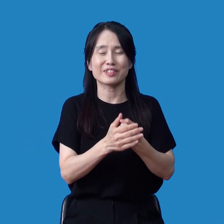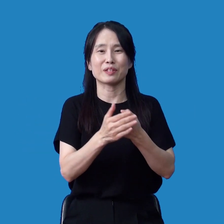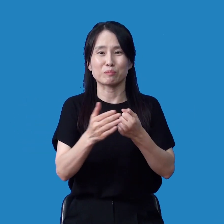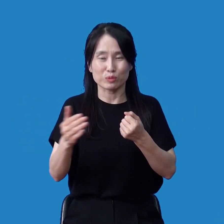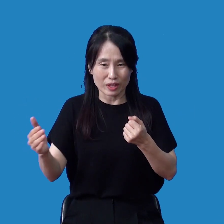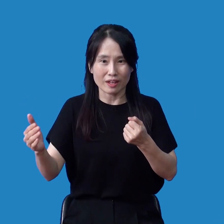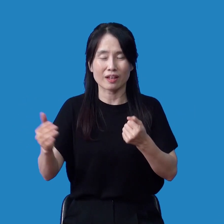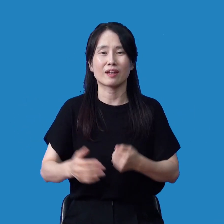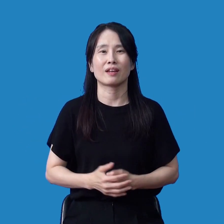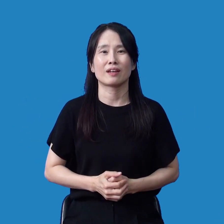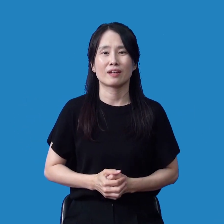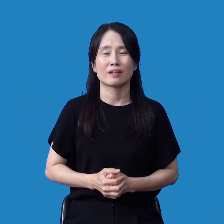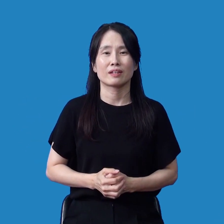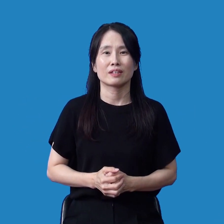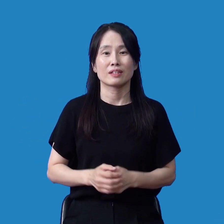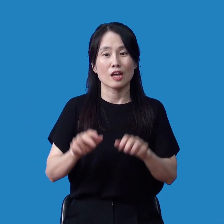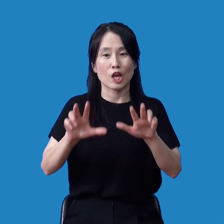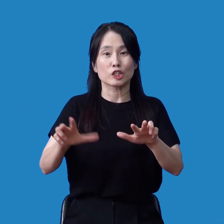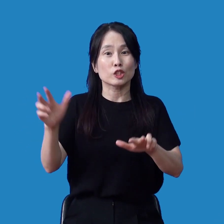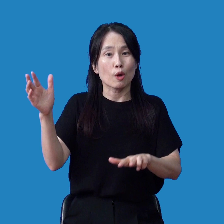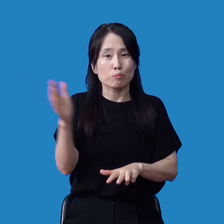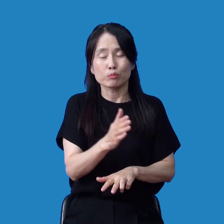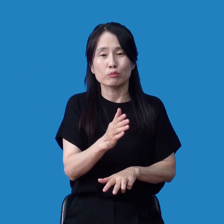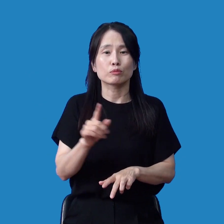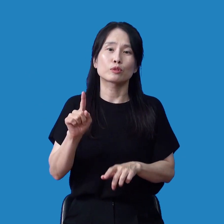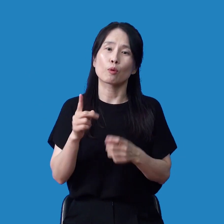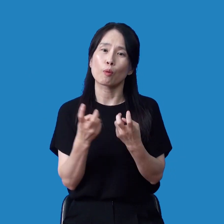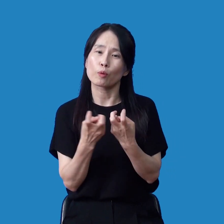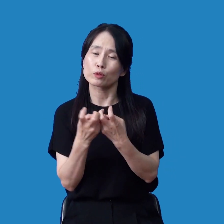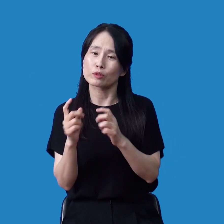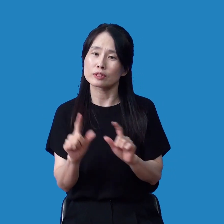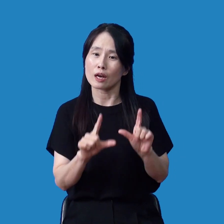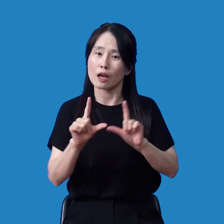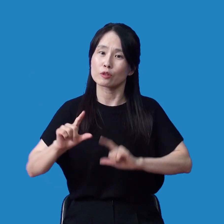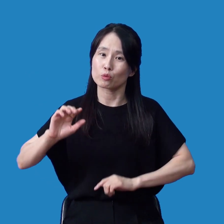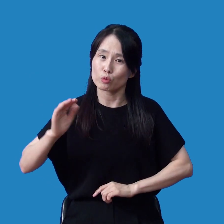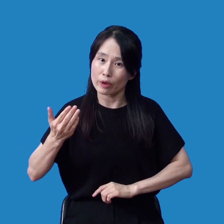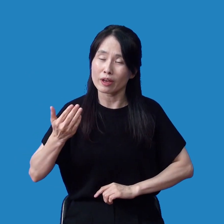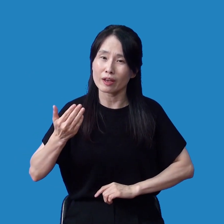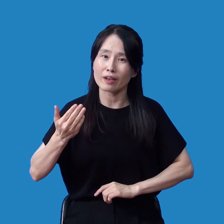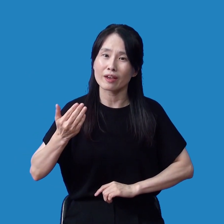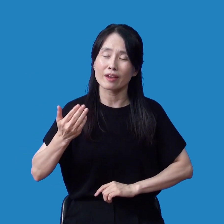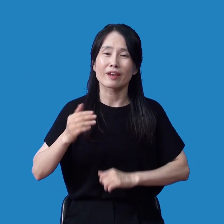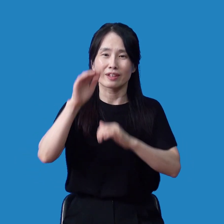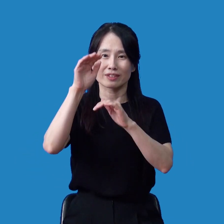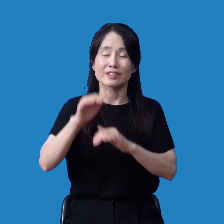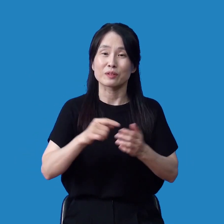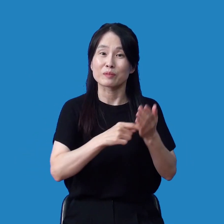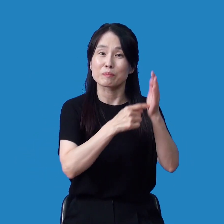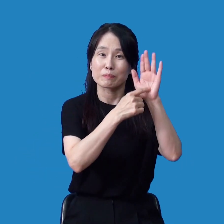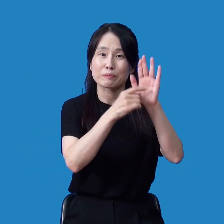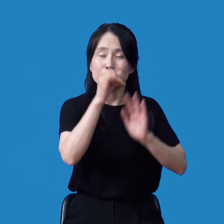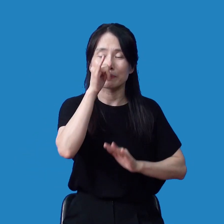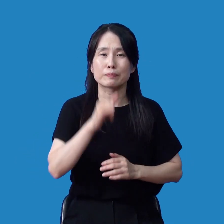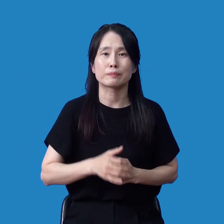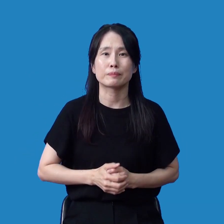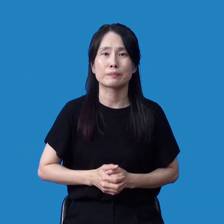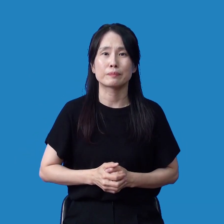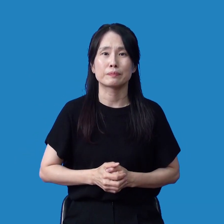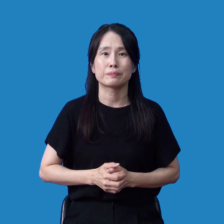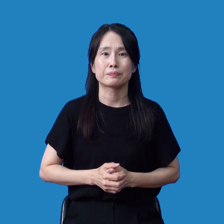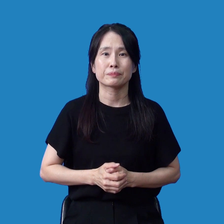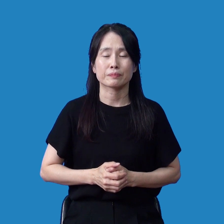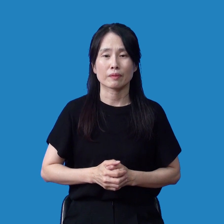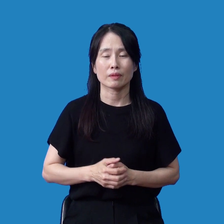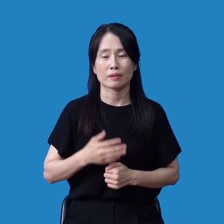그러므로 우리가 이제부터는 어떤 삶을 살아야 하겠느냐, 그런 뜻입니다.